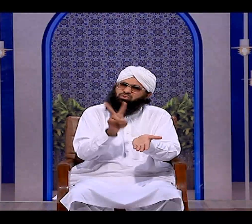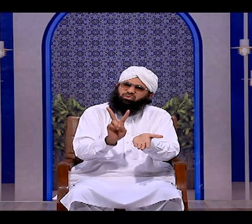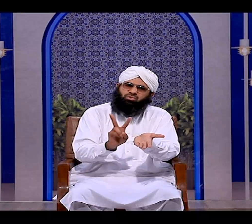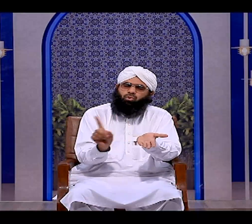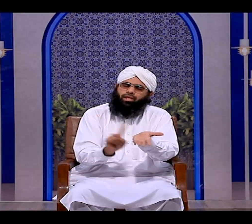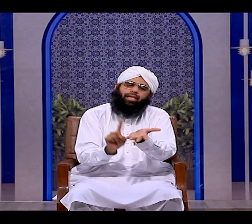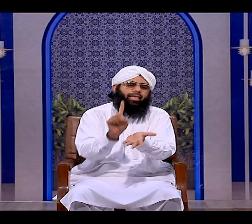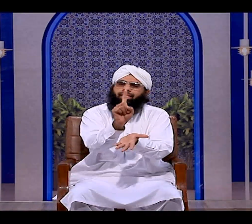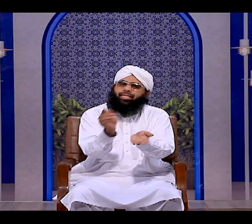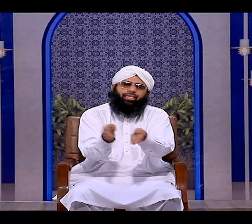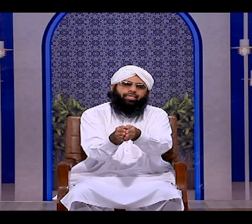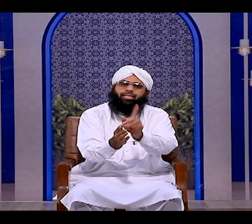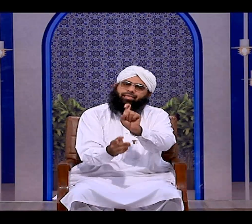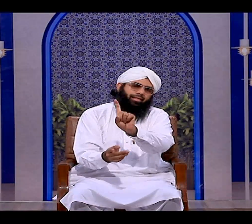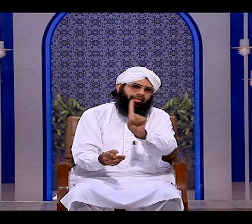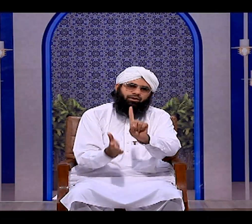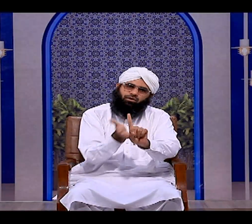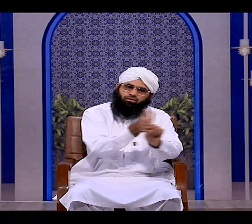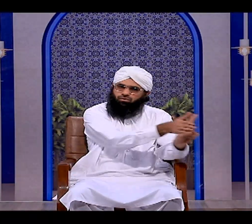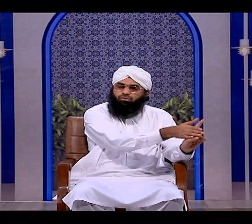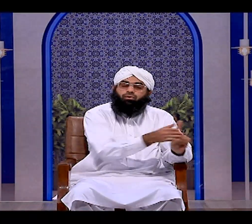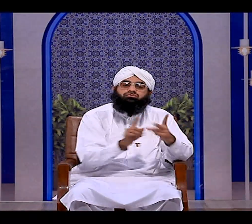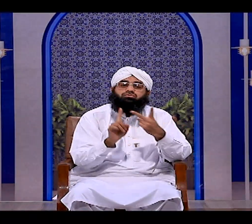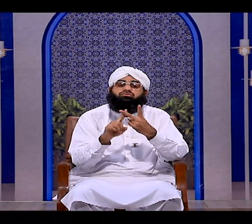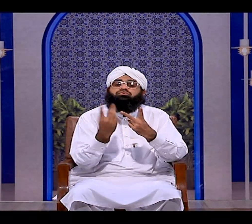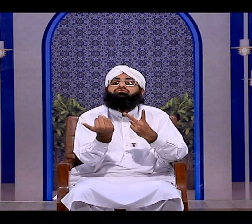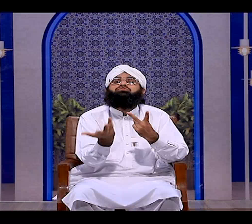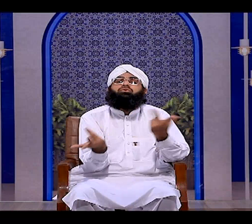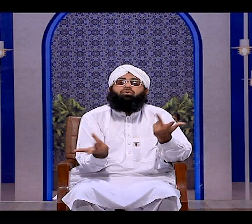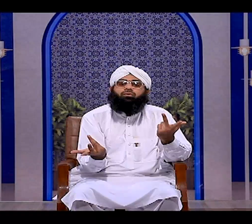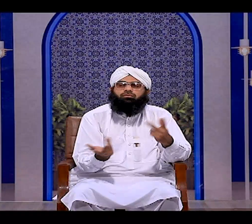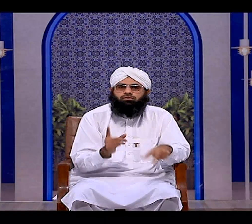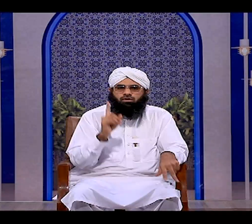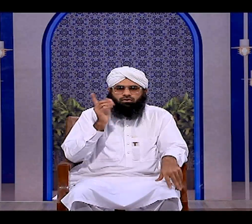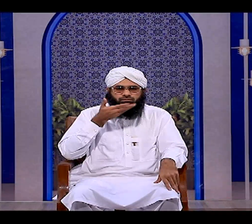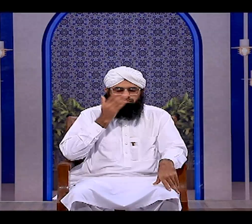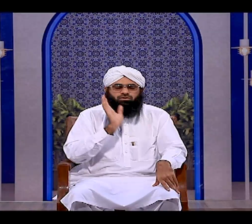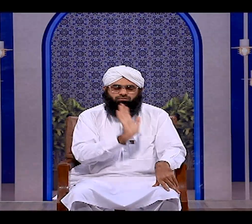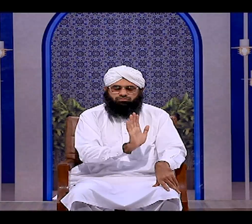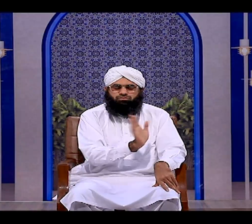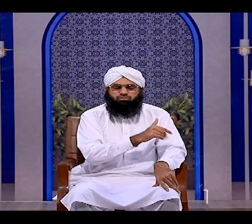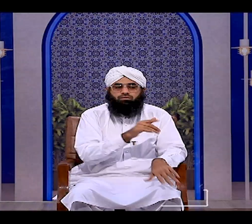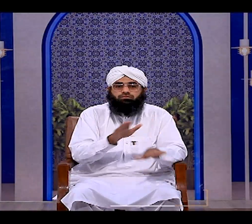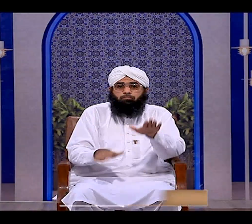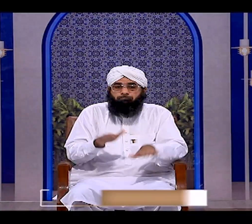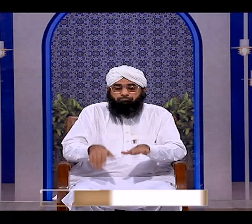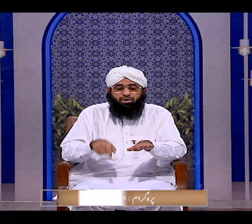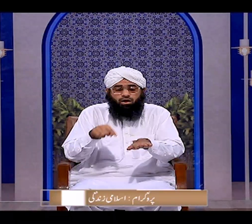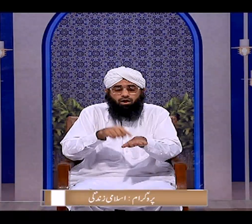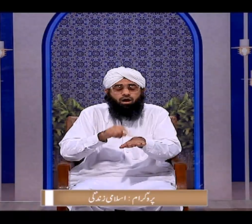دونوں ہاتھ مل کر ایک گواہ ہے، دوسرا گواہ ابھی باقی ہے۔ اللہ پاک اس کے پاؤں کو